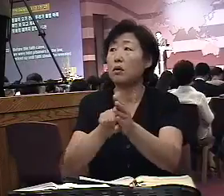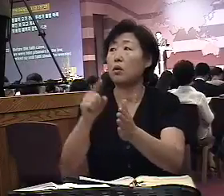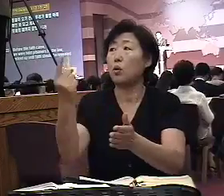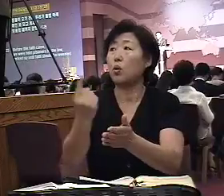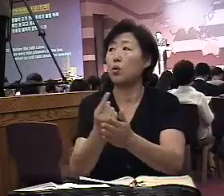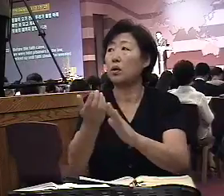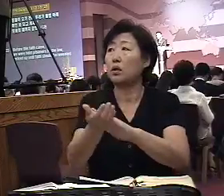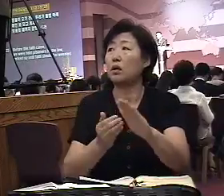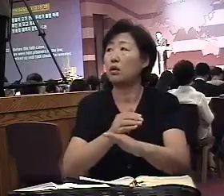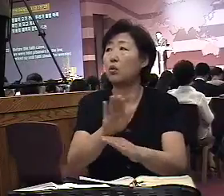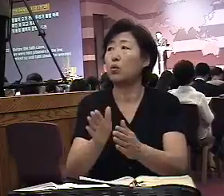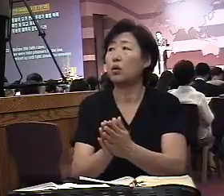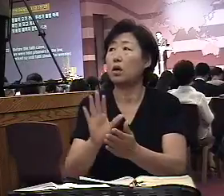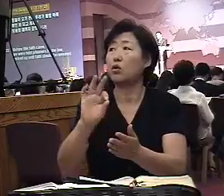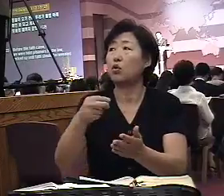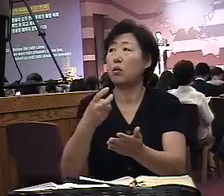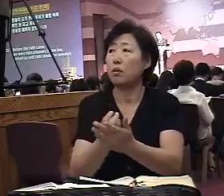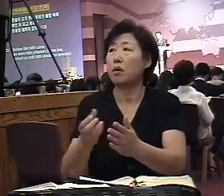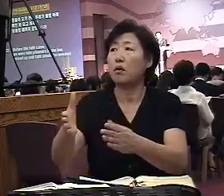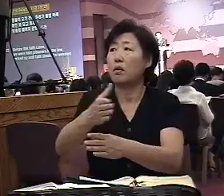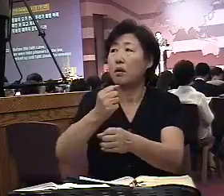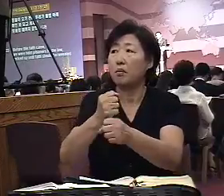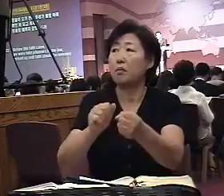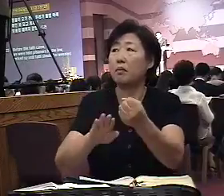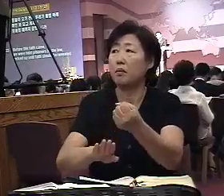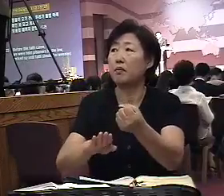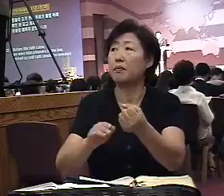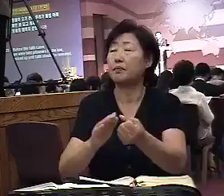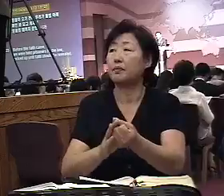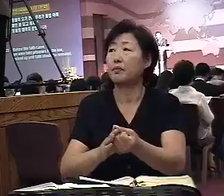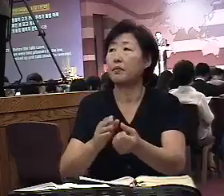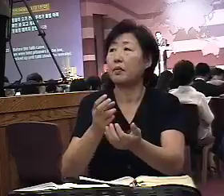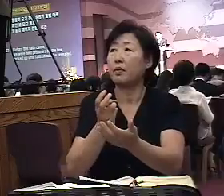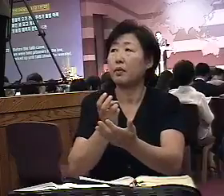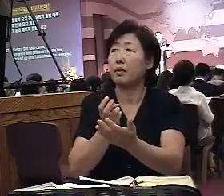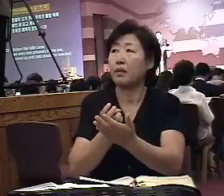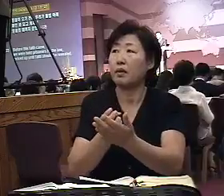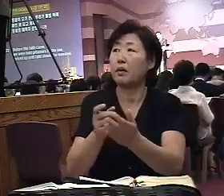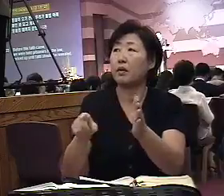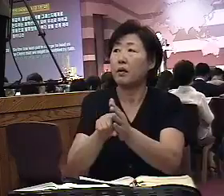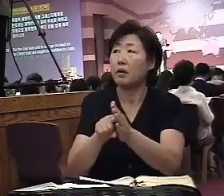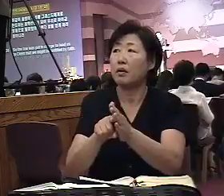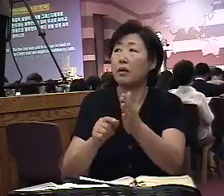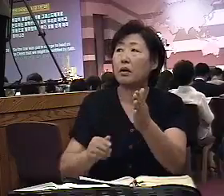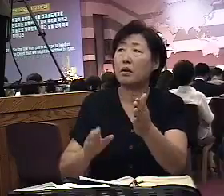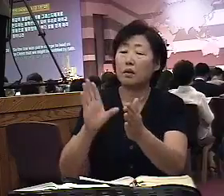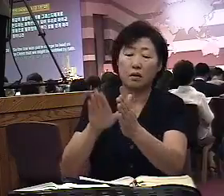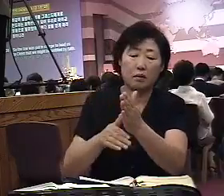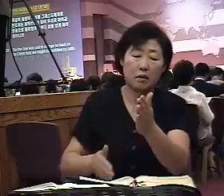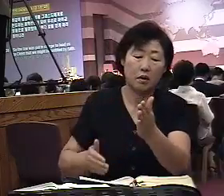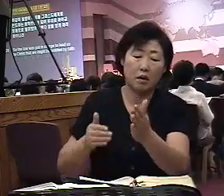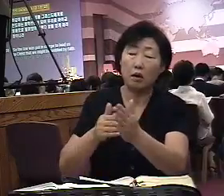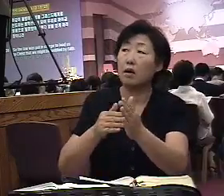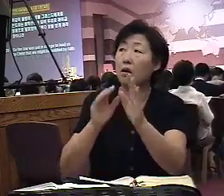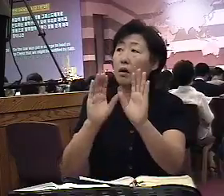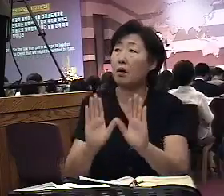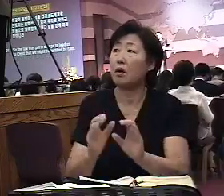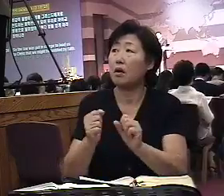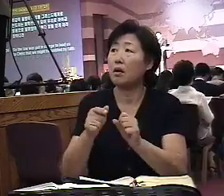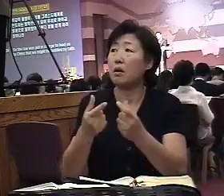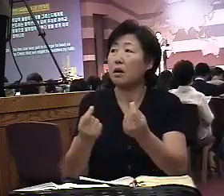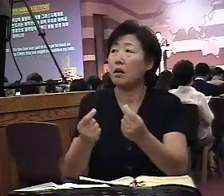전에 우리가 율법 아래 매인받고 계시될 믿음의 때까지 갇혔느니라. 이같이 율법이